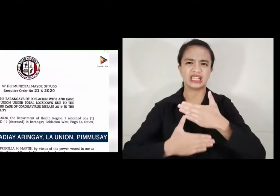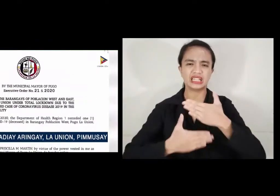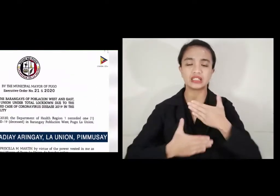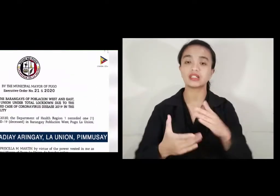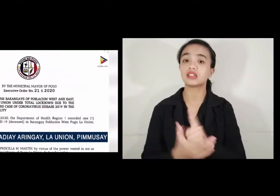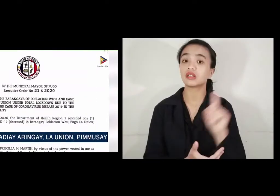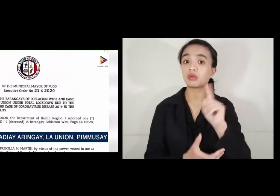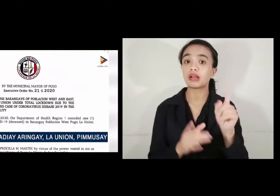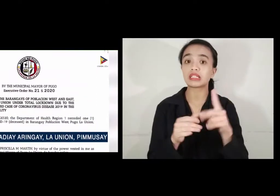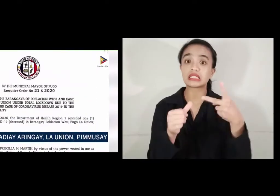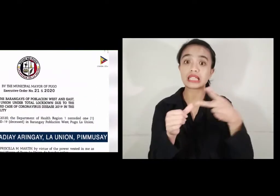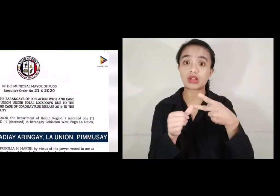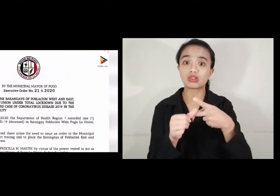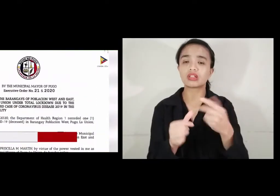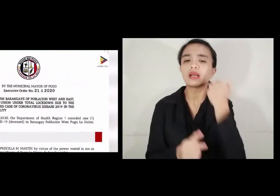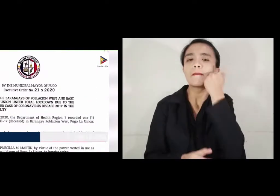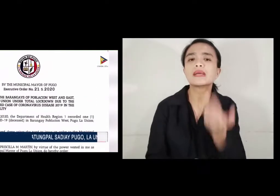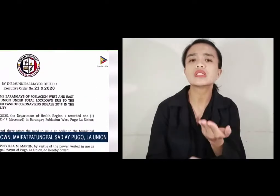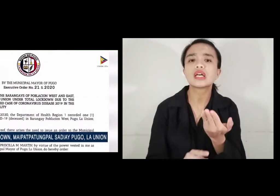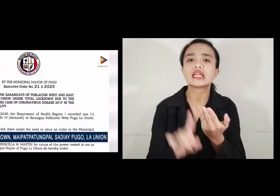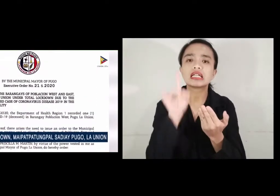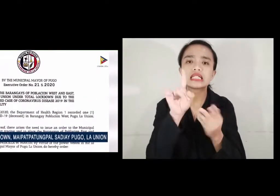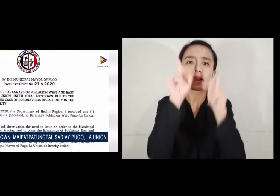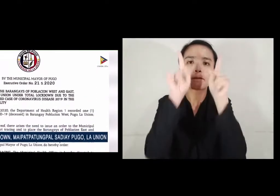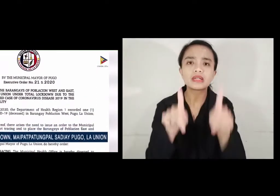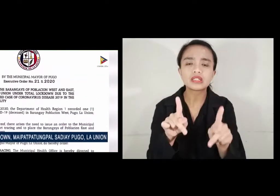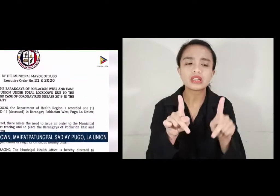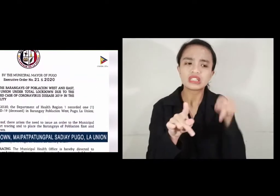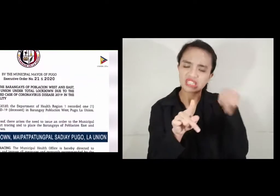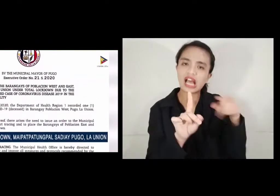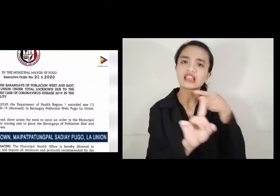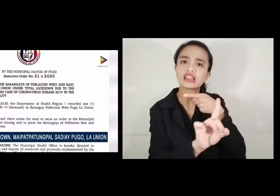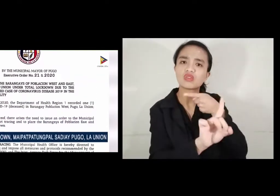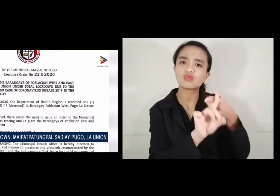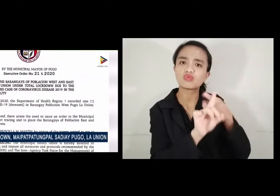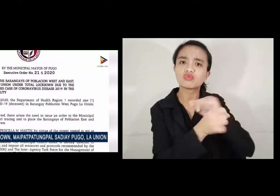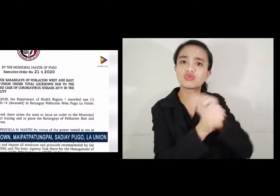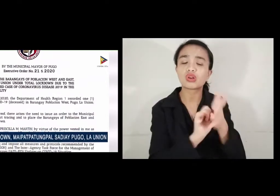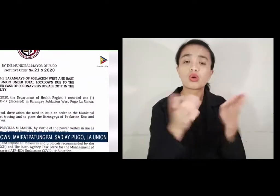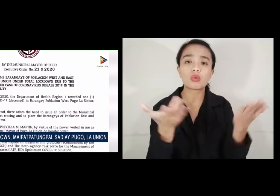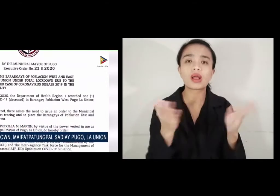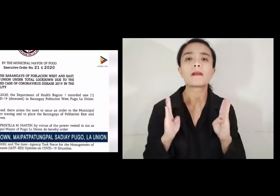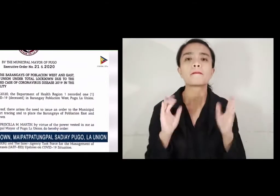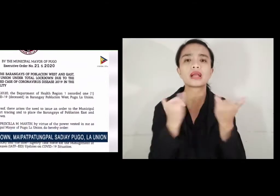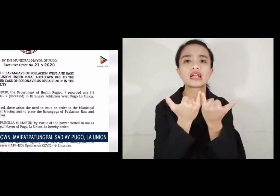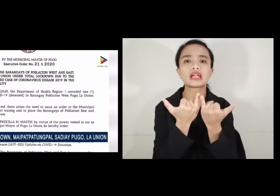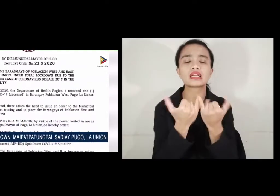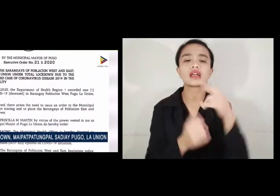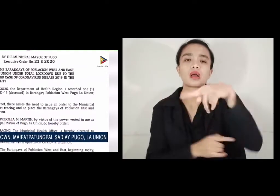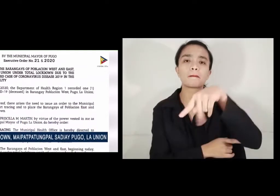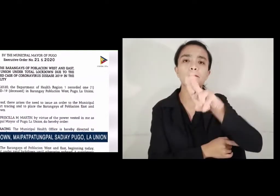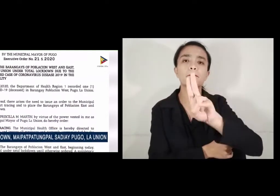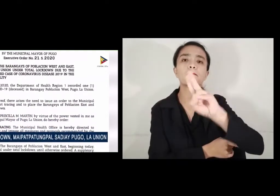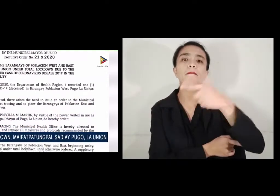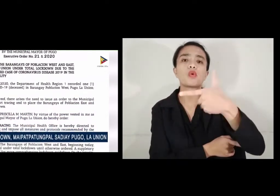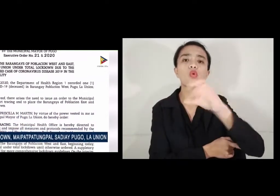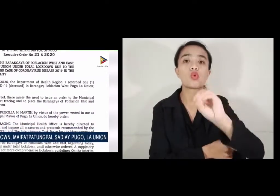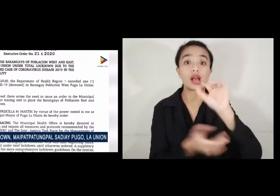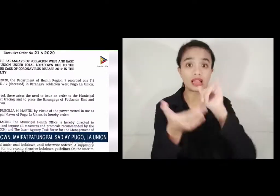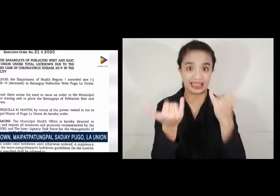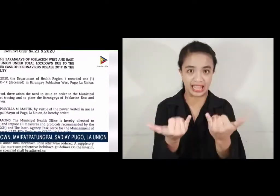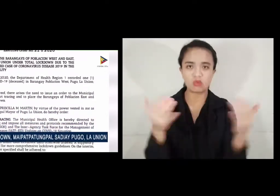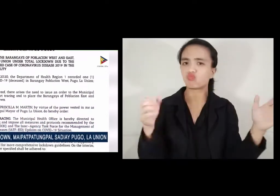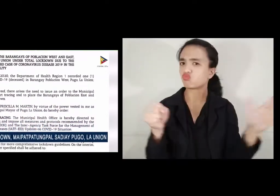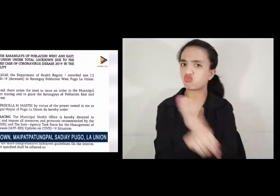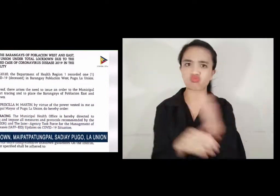disease. Iti kanikadwa pimusay ti maysa nga individual ang nagpositibo a residente iti Barangay Poblacion West Pugo nga